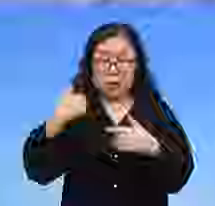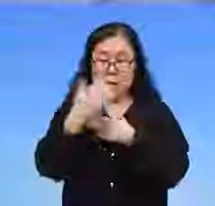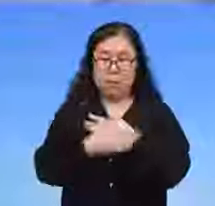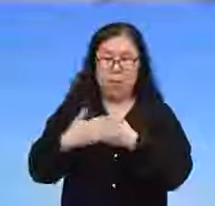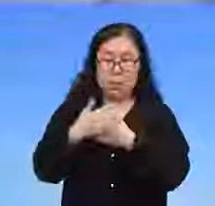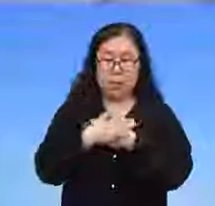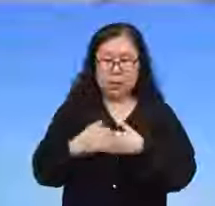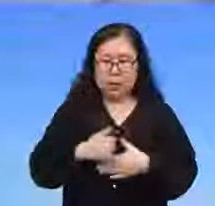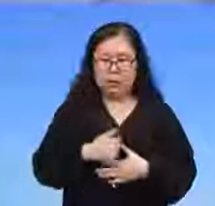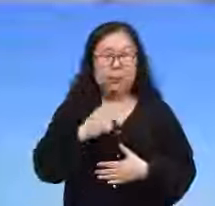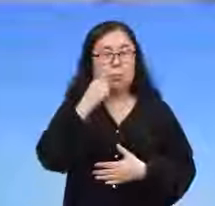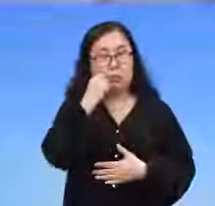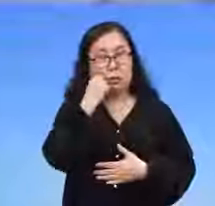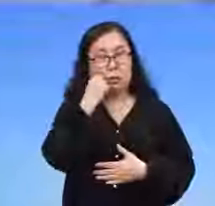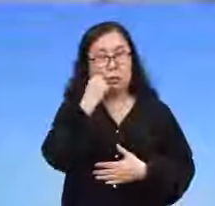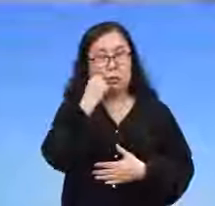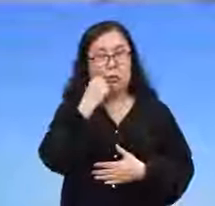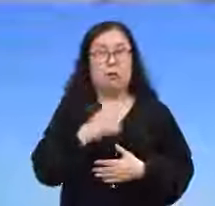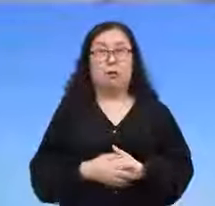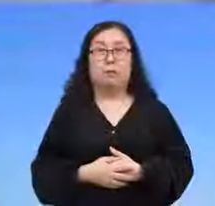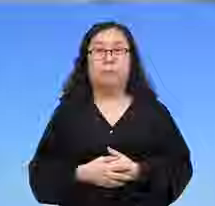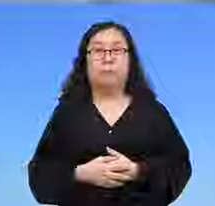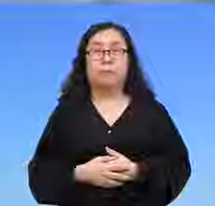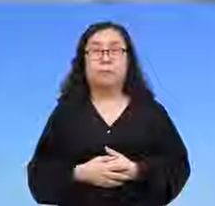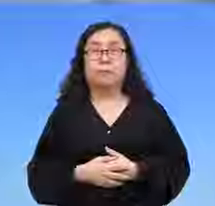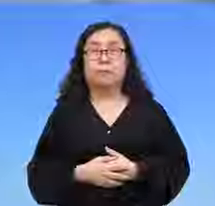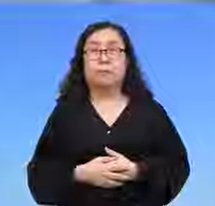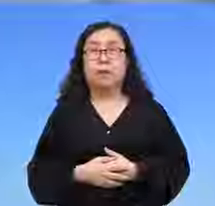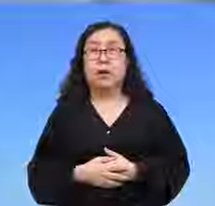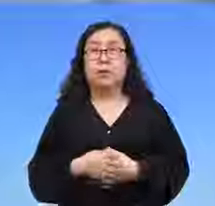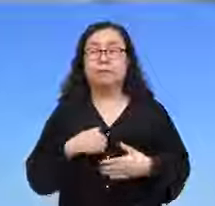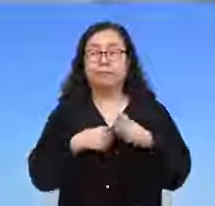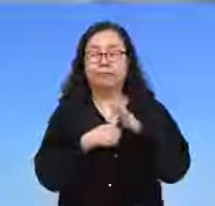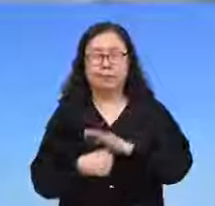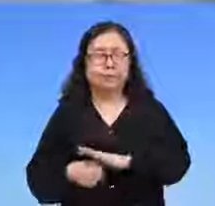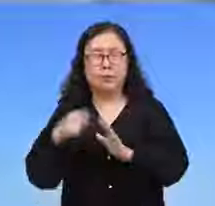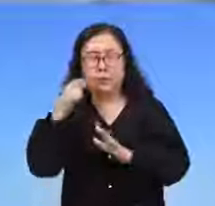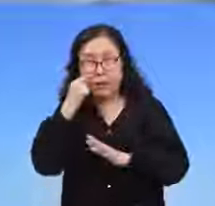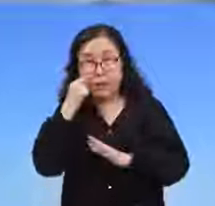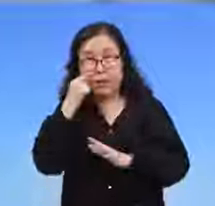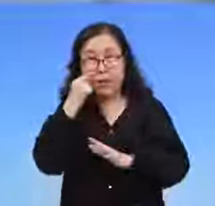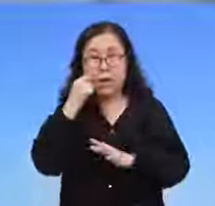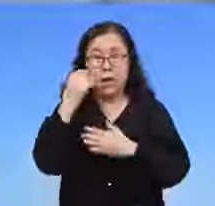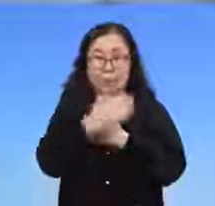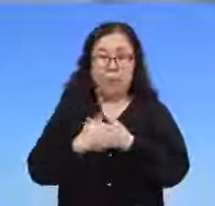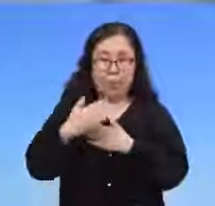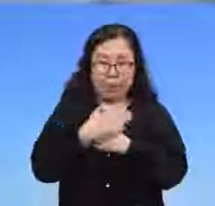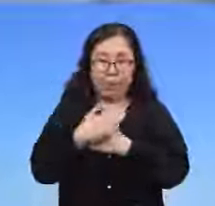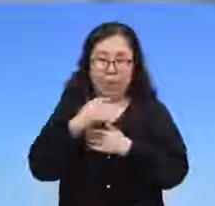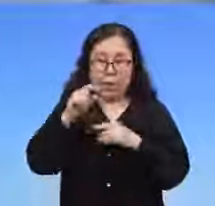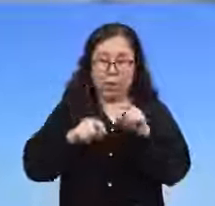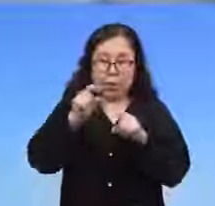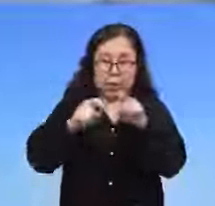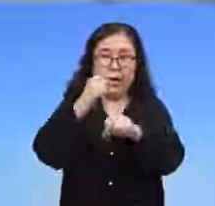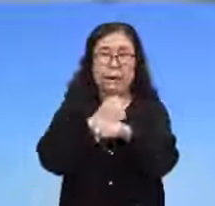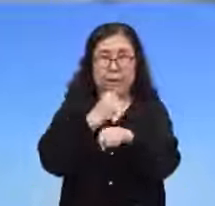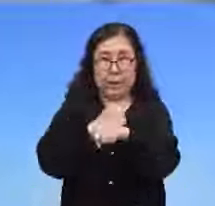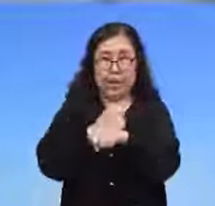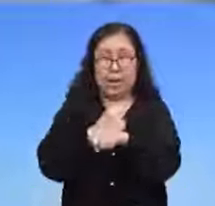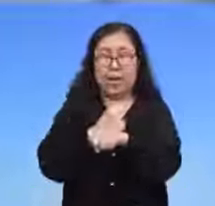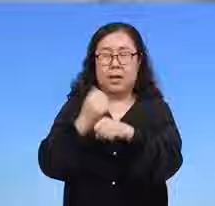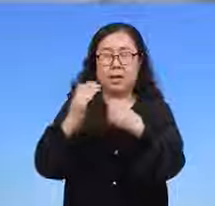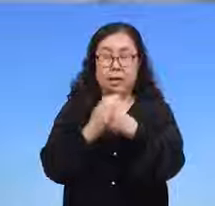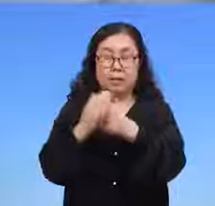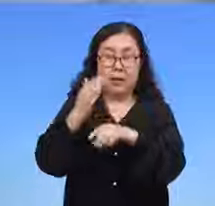기어에 나가게 만들어요. 이 몸에 배는 거예요. 감사도 마찬가지입니다. 21일간 훈련해서 이루어지든지